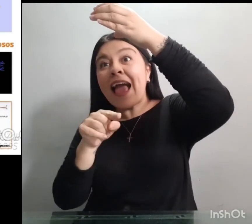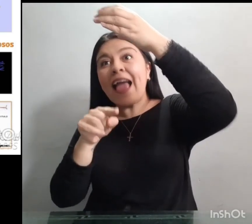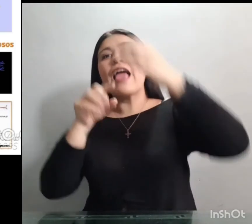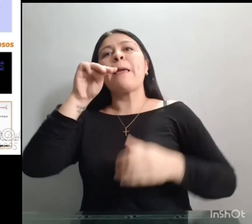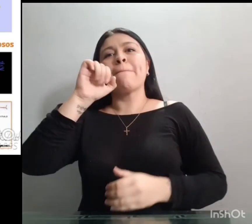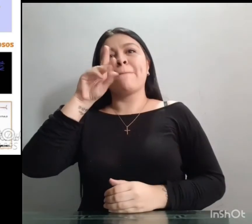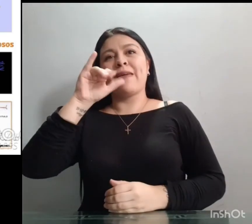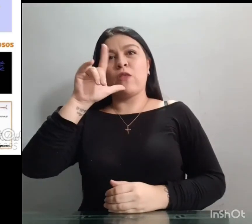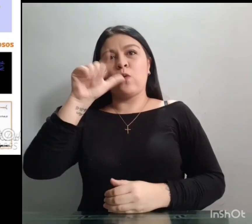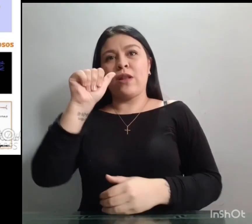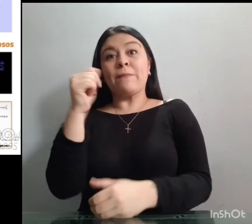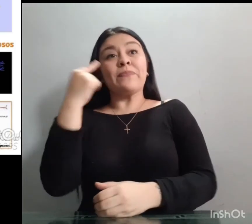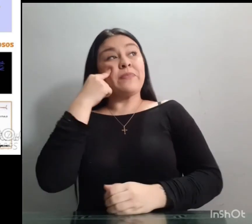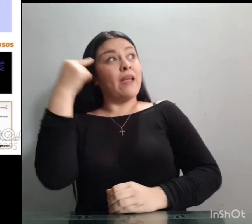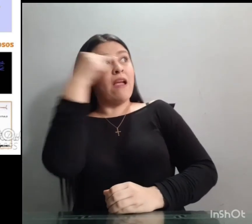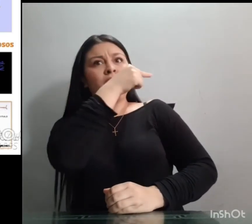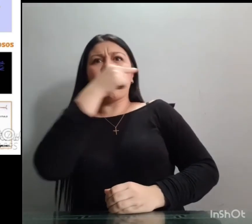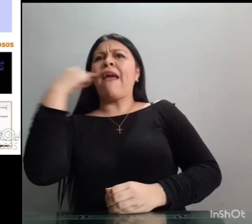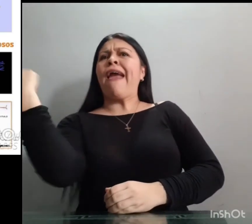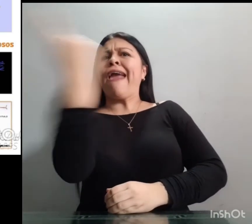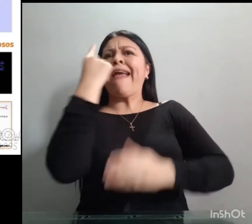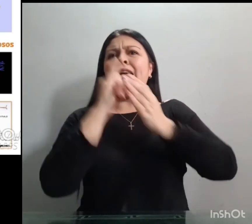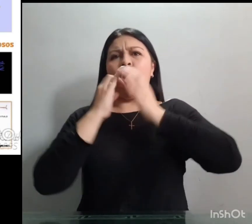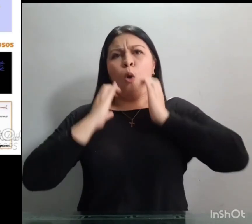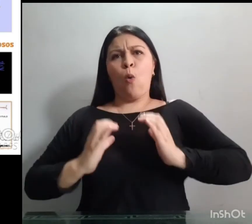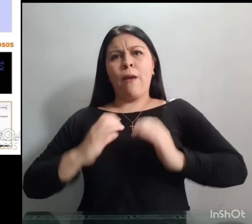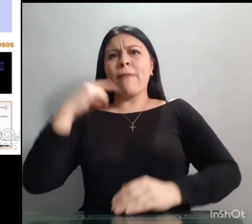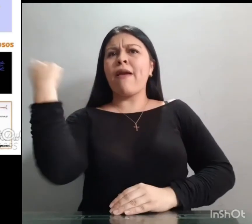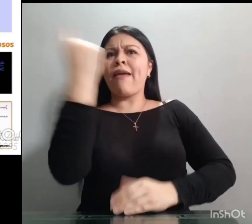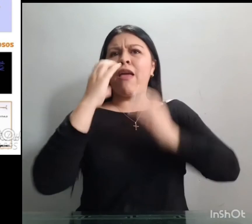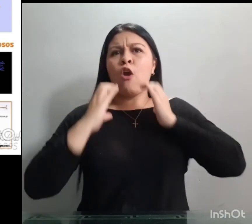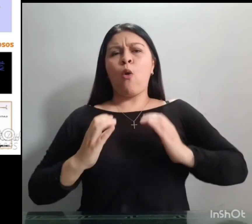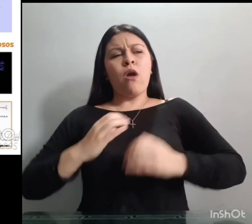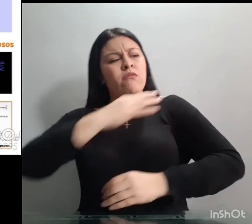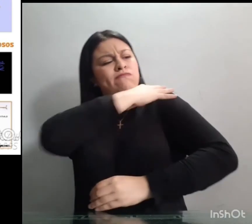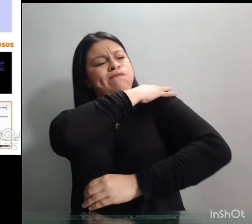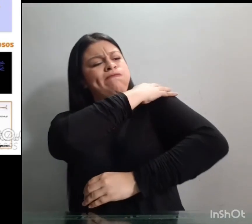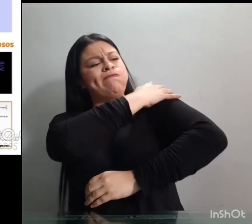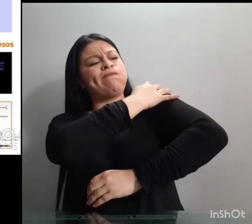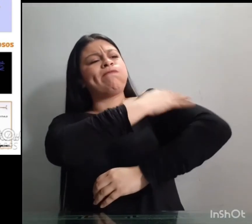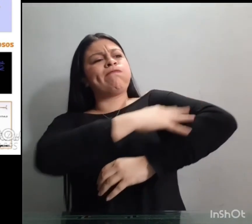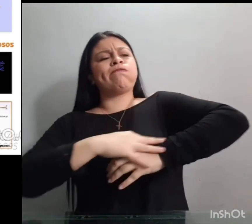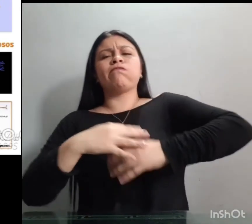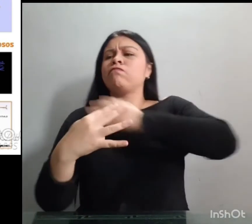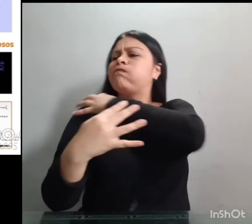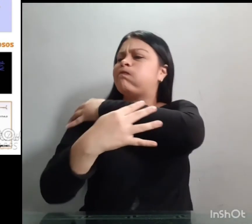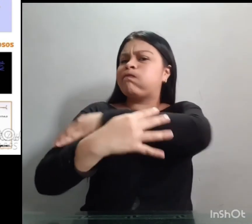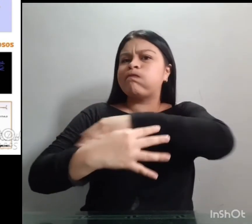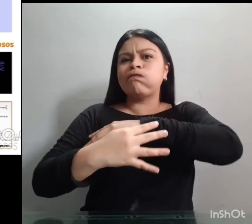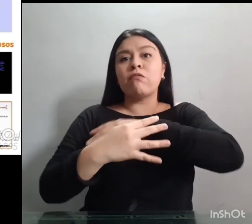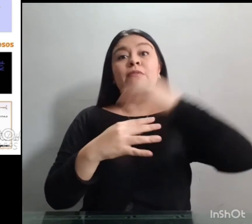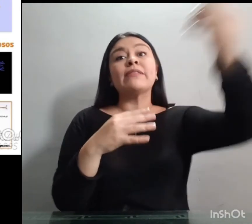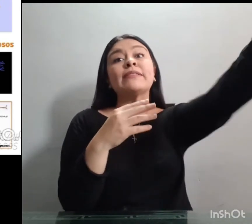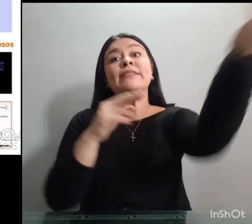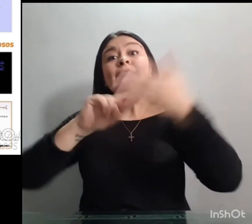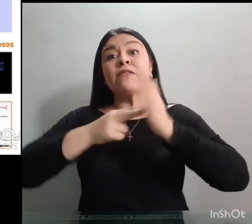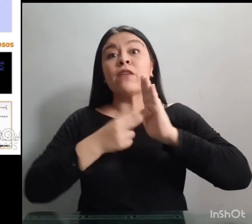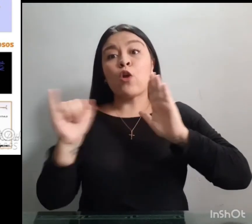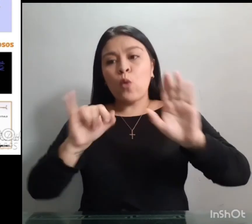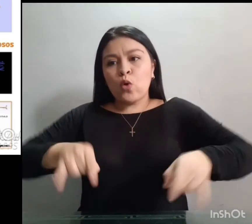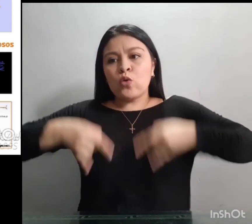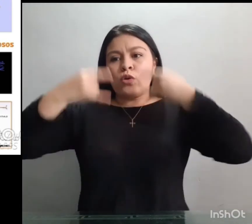constituido por esta red de nervios que comunica el sistema nervioso central con el resto del